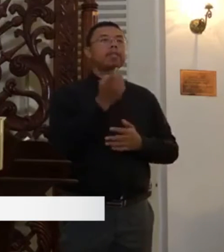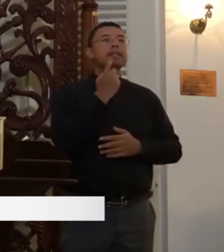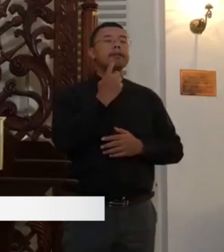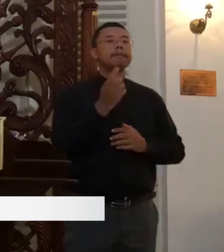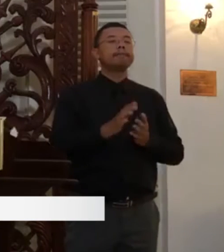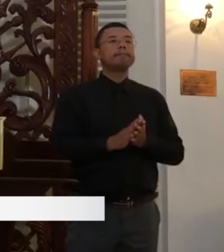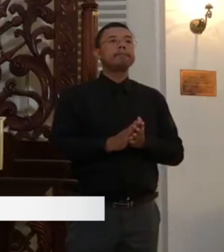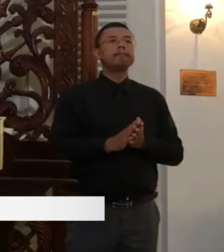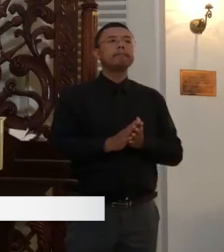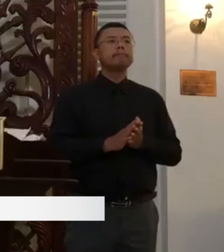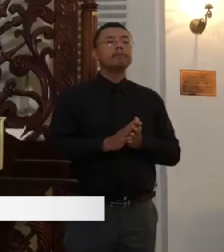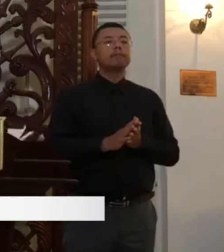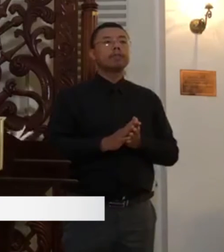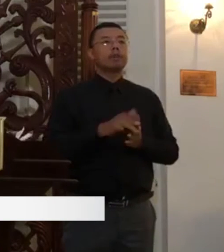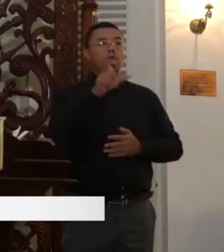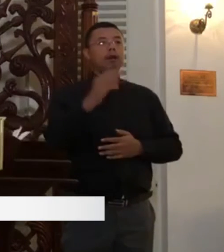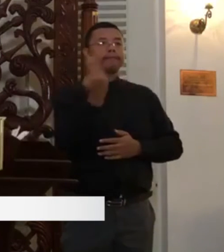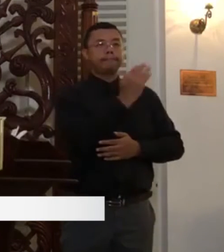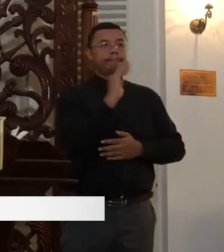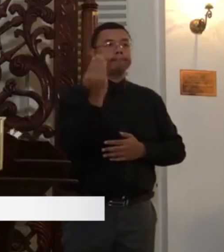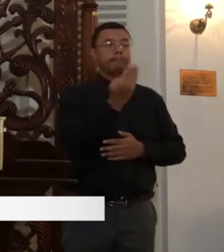dengan mobilitas,